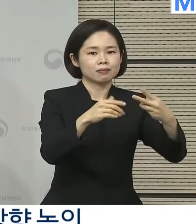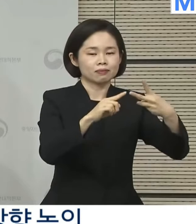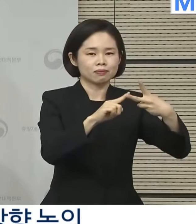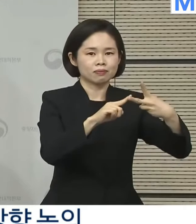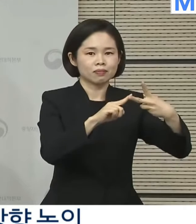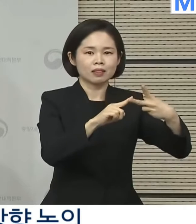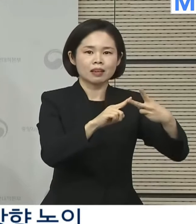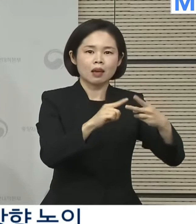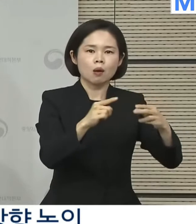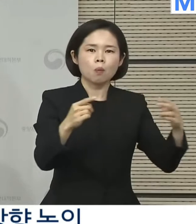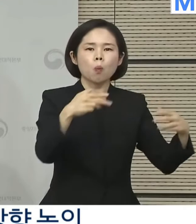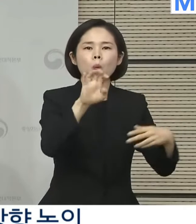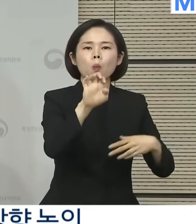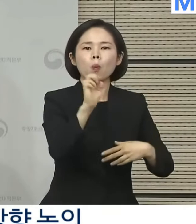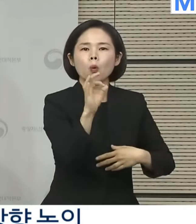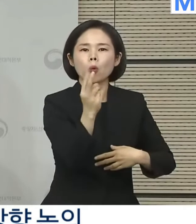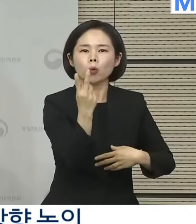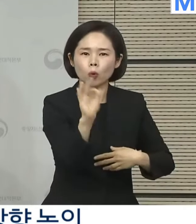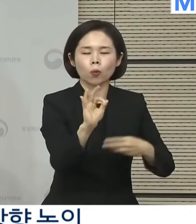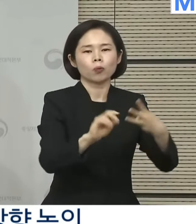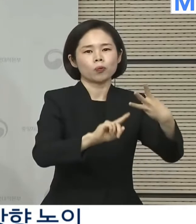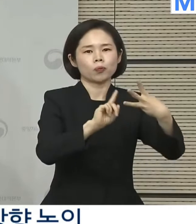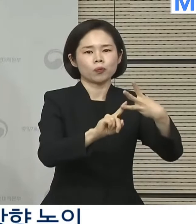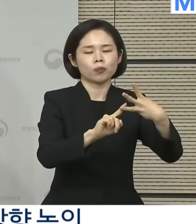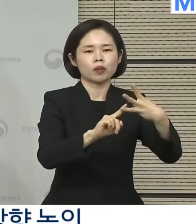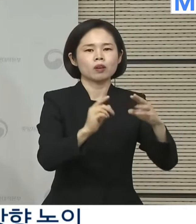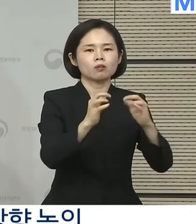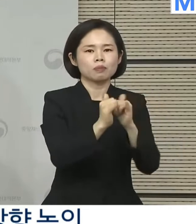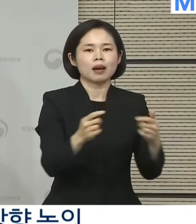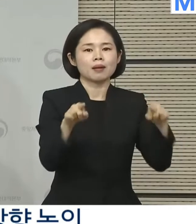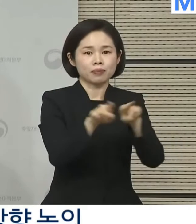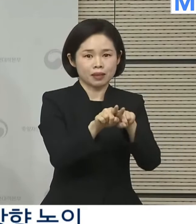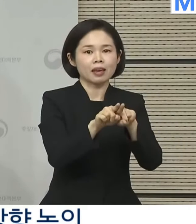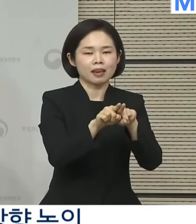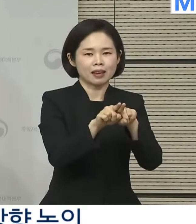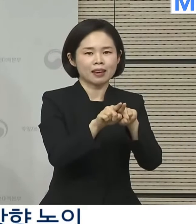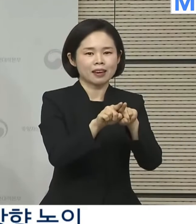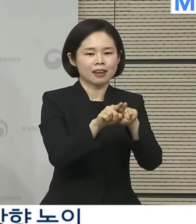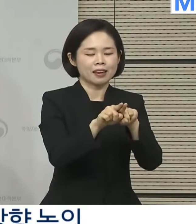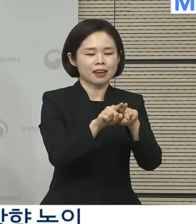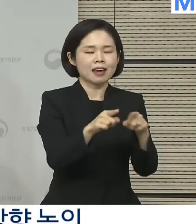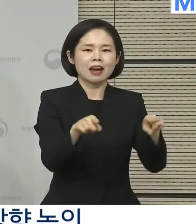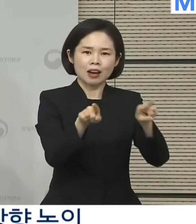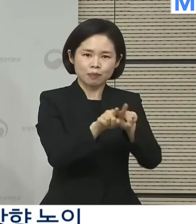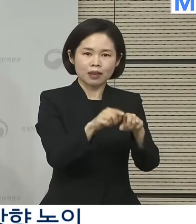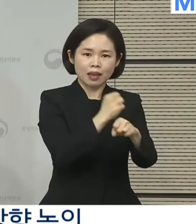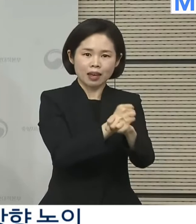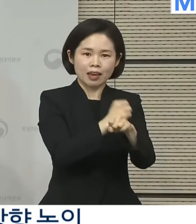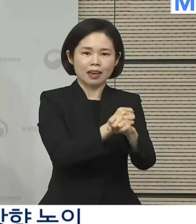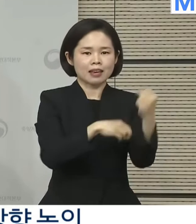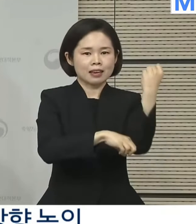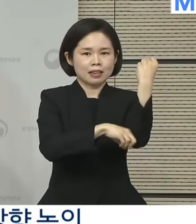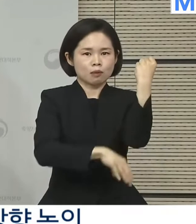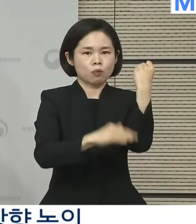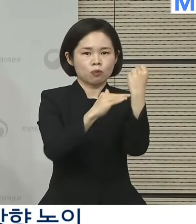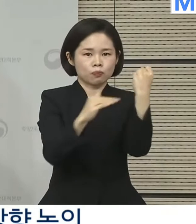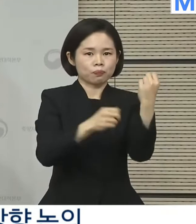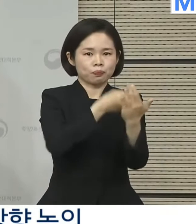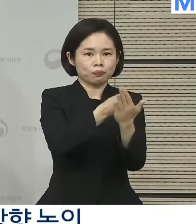포용적인 일상회복을, 셋째, 국민과 함께 추진한다는 3대 기본 방향을